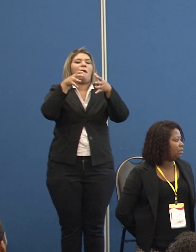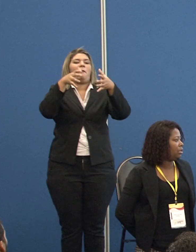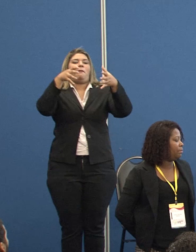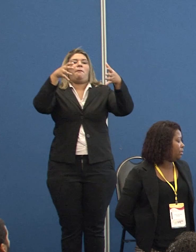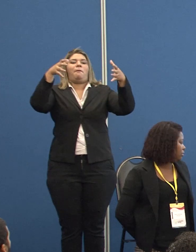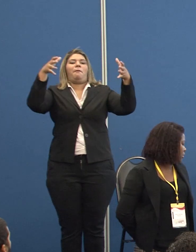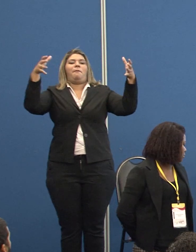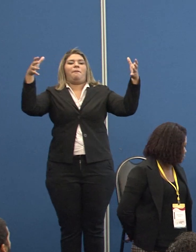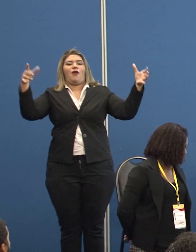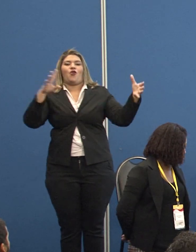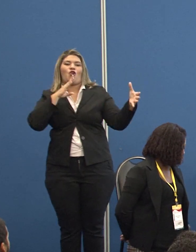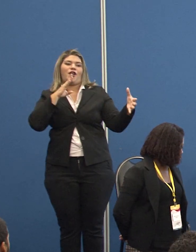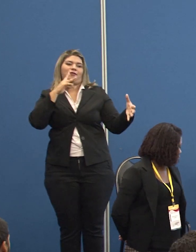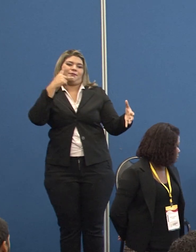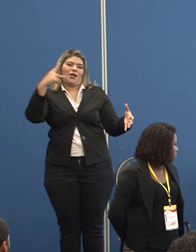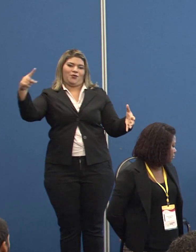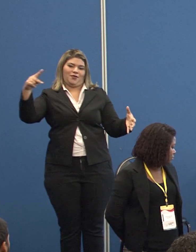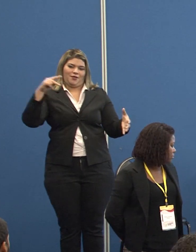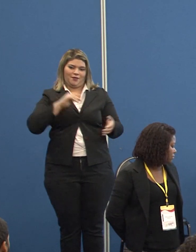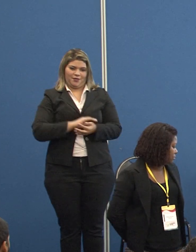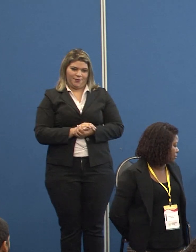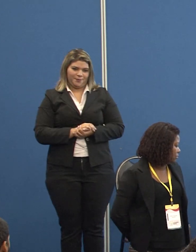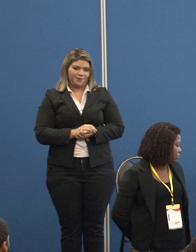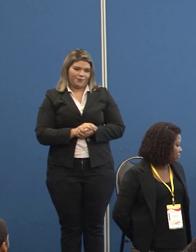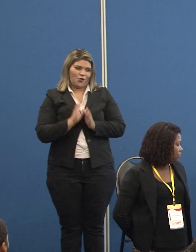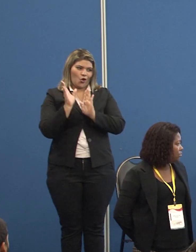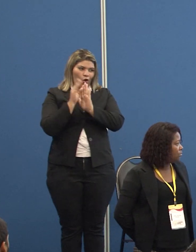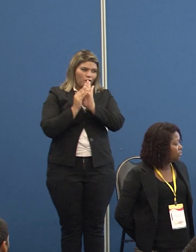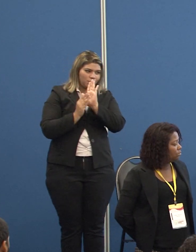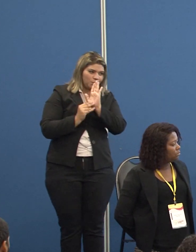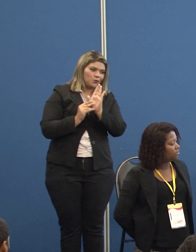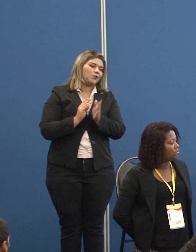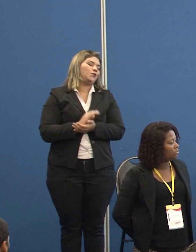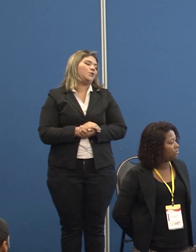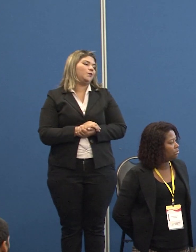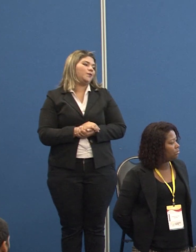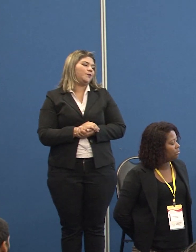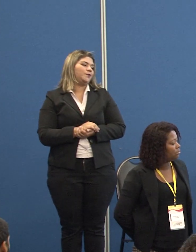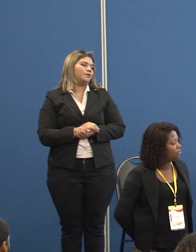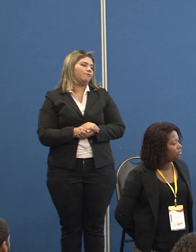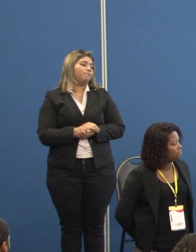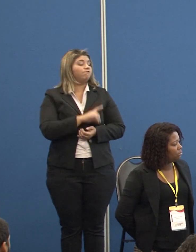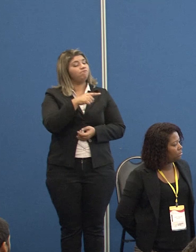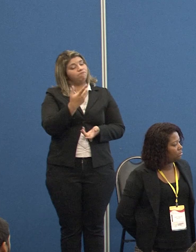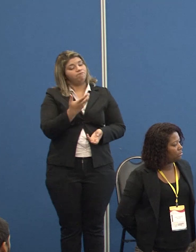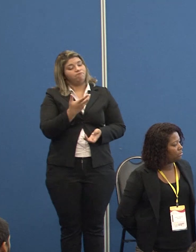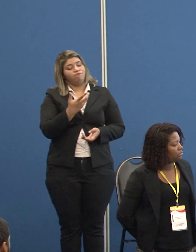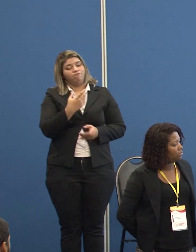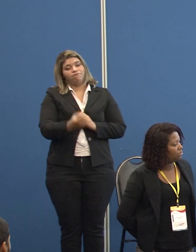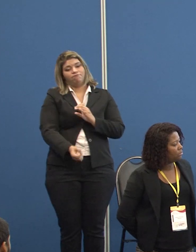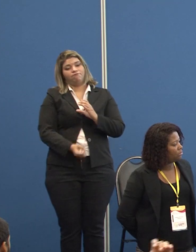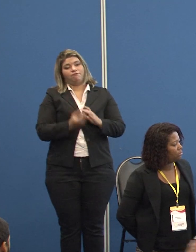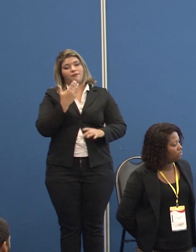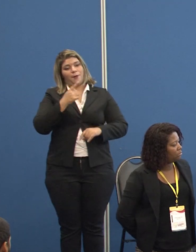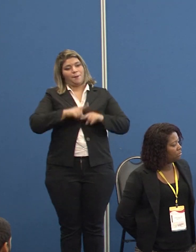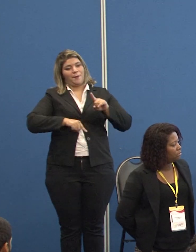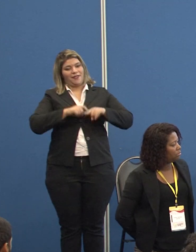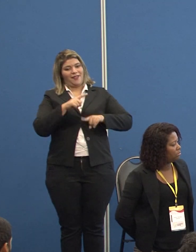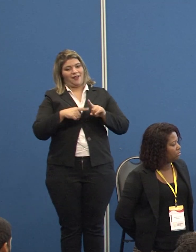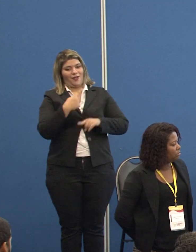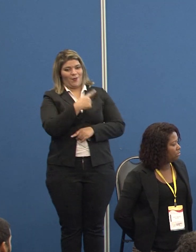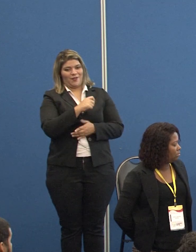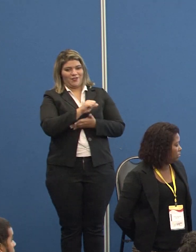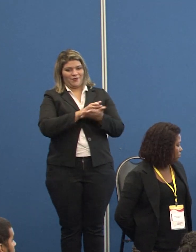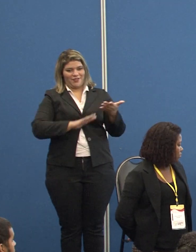o repertório, os conhecimentos, os conteúdos deles. E aí resultou também nessa atividade